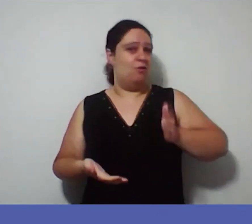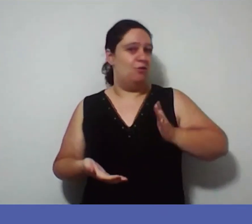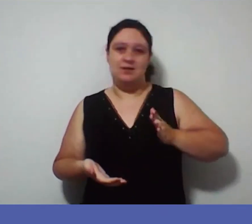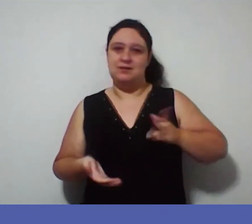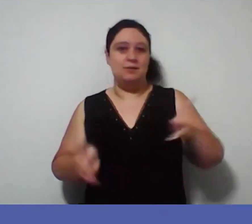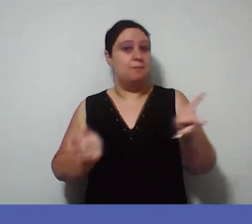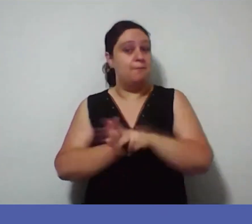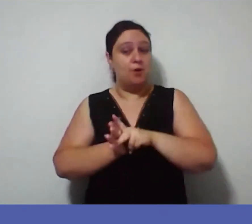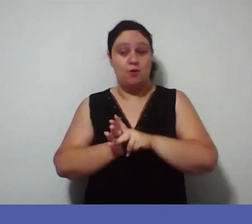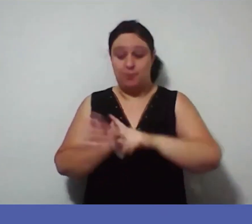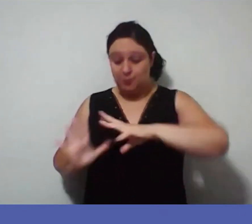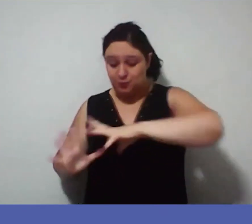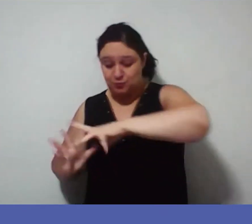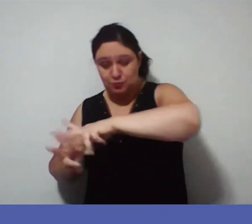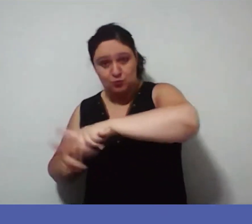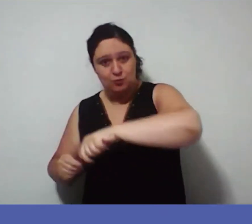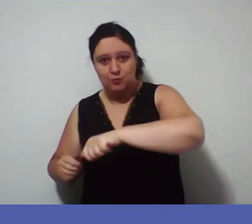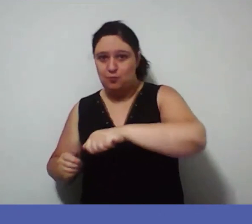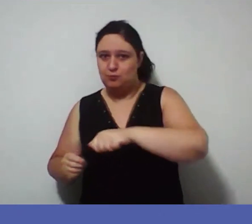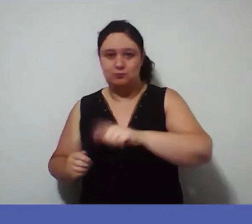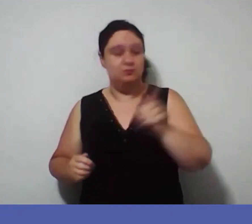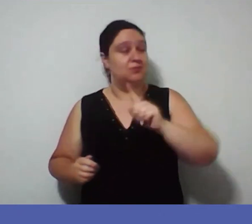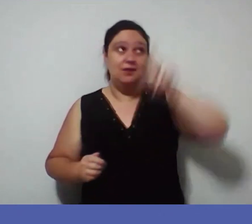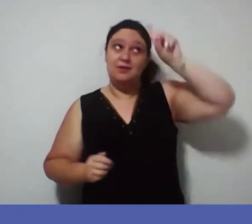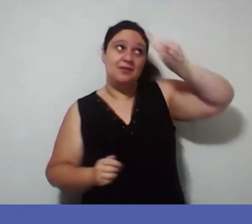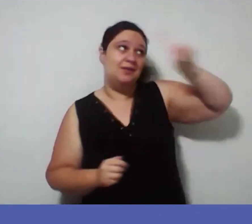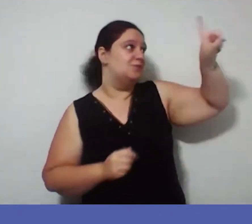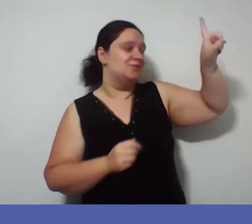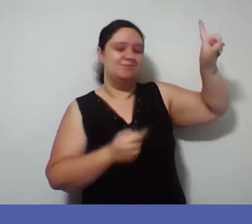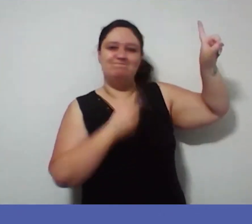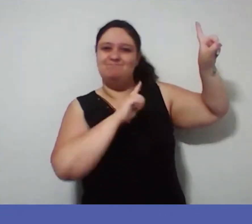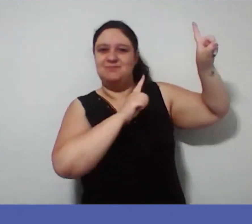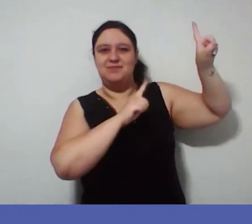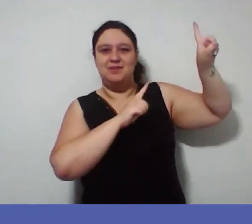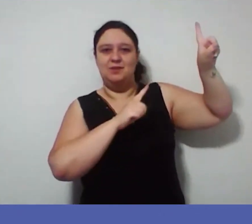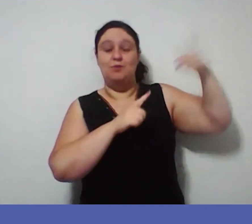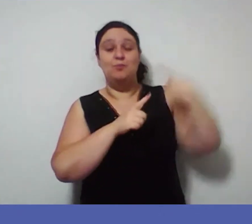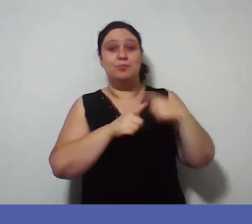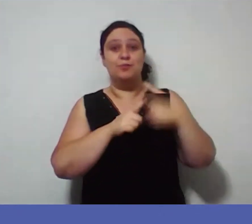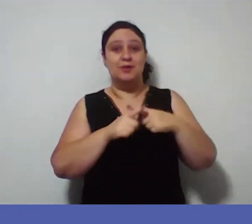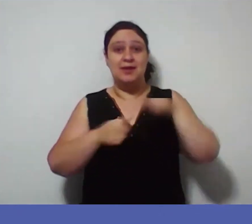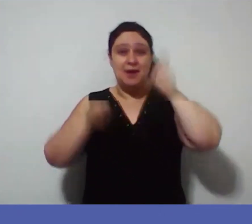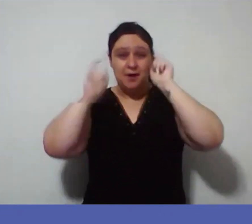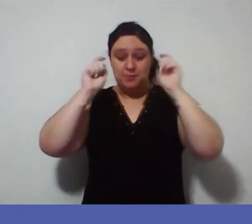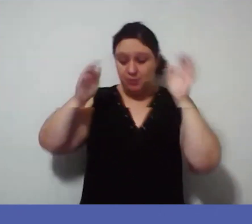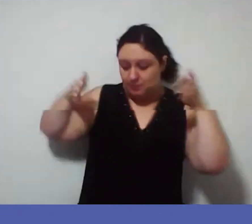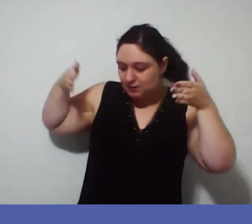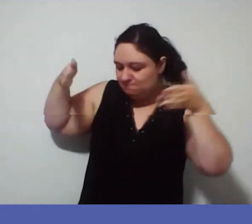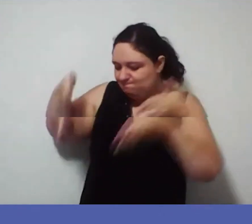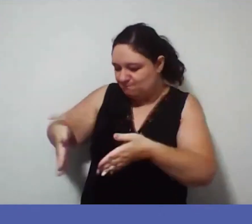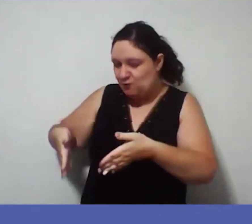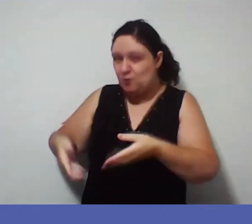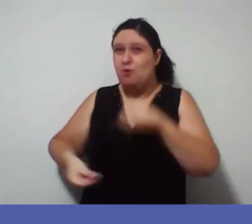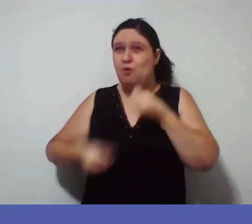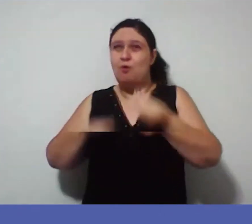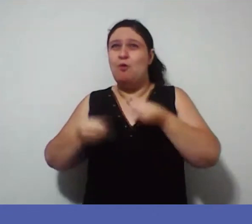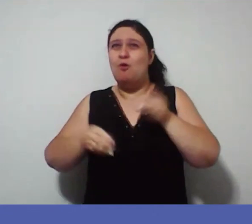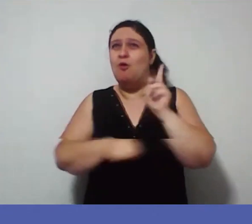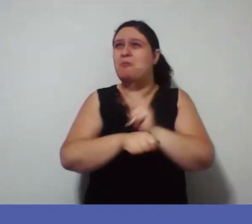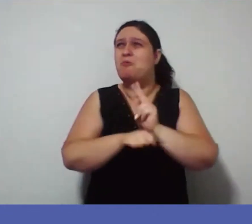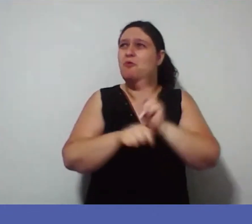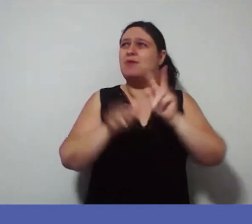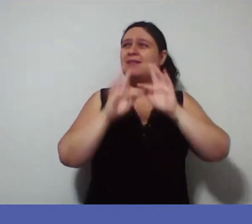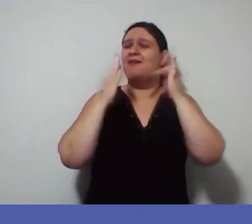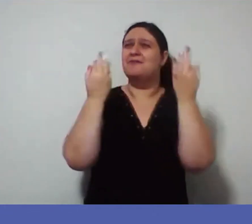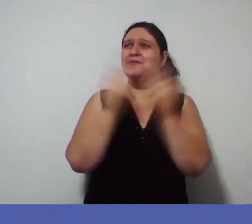tem coração para fazer a vontade de Deus, porque você está tão preocupado como vai sustentar a família, como você vai se sustentar,